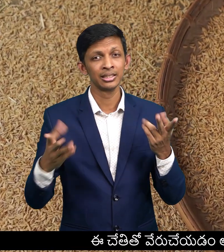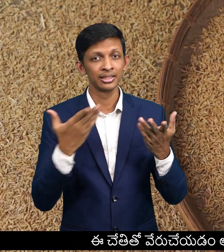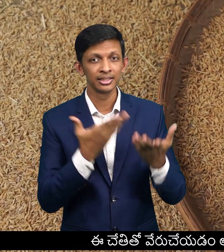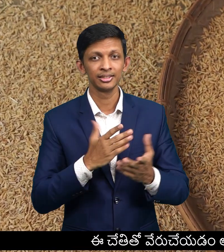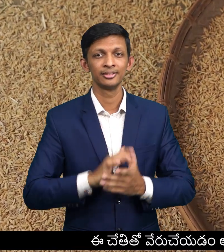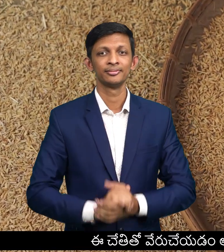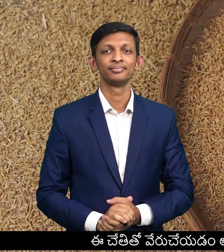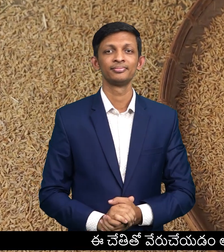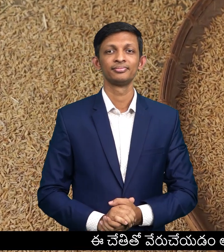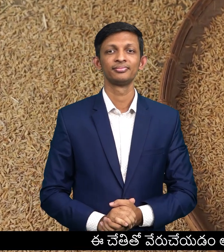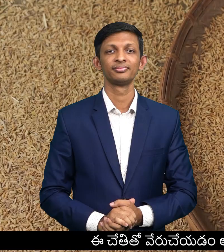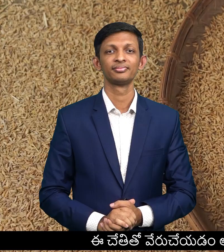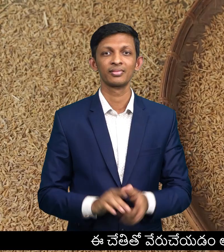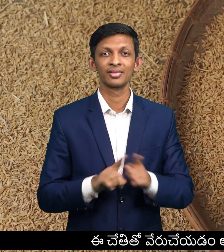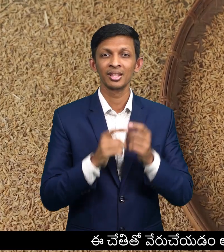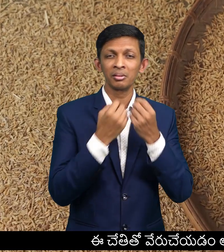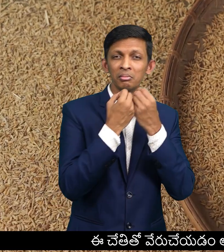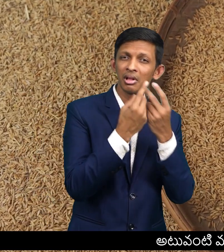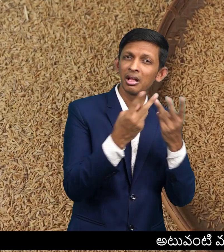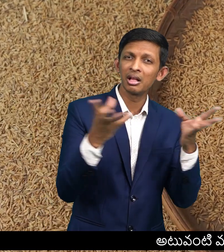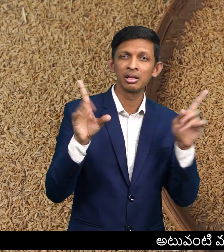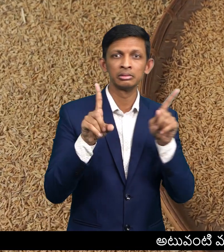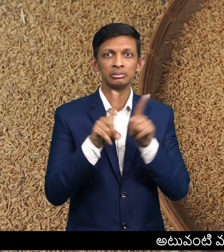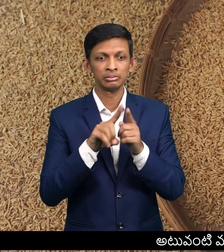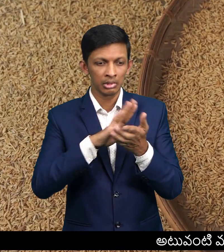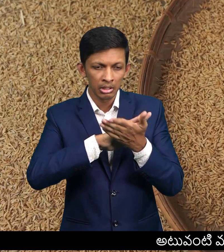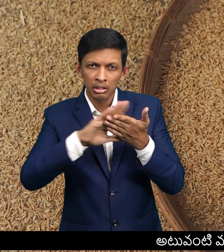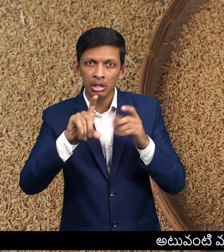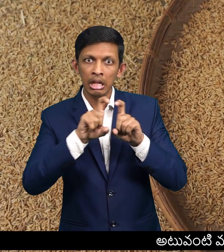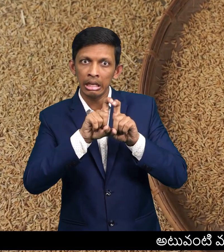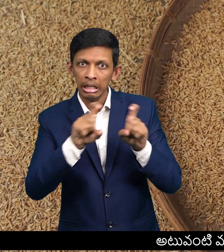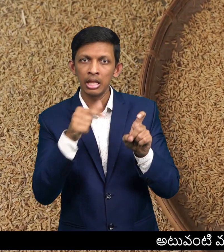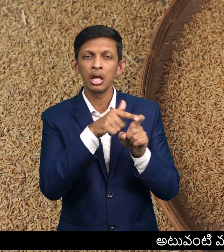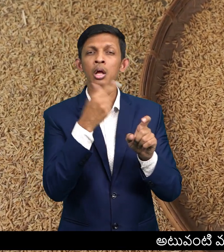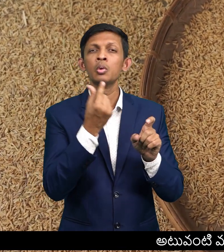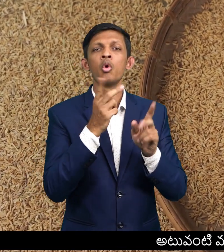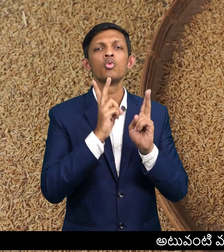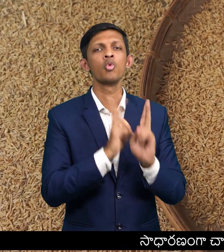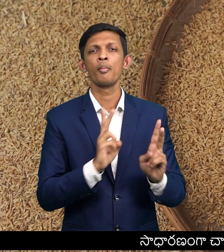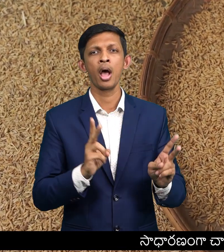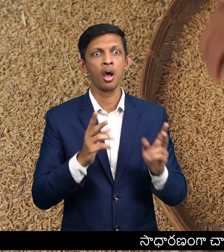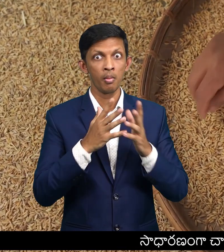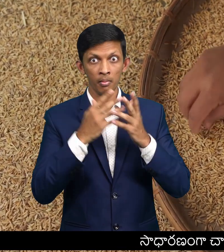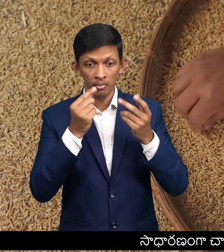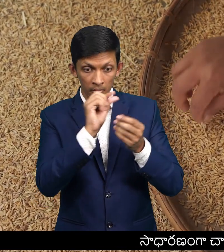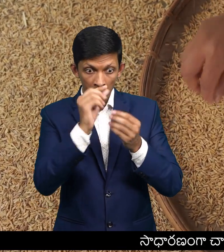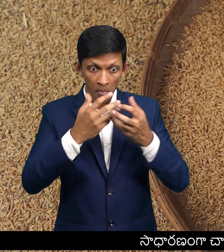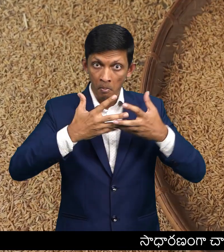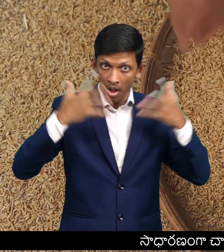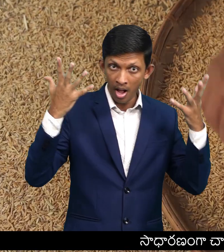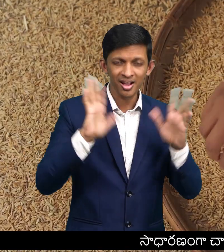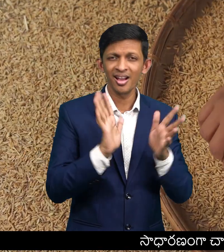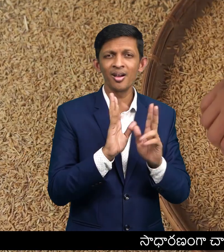అటువంటి మలినాలు పరిమాణం సాధారణంగా చాలా తక్కువగా